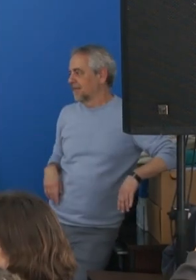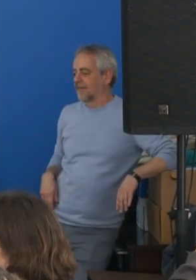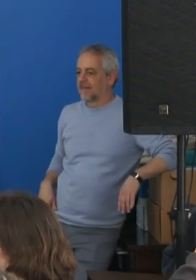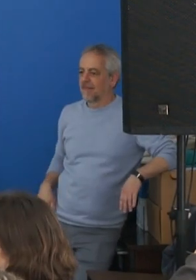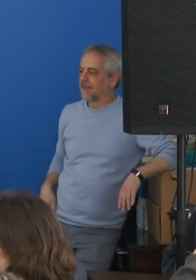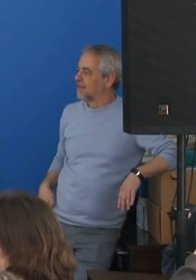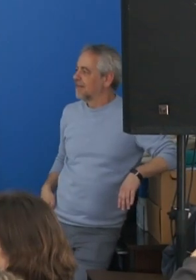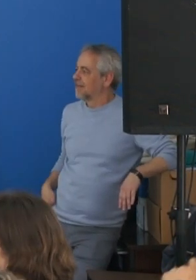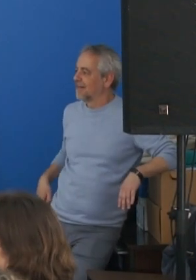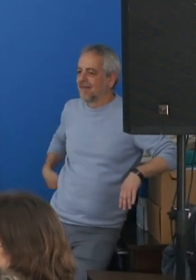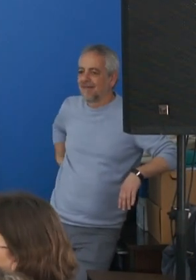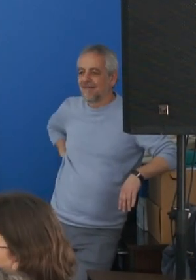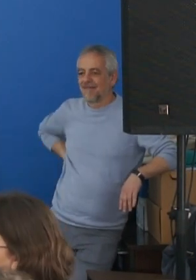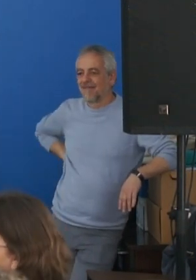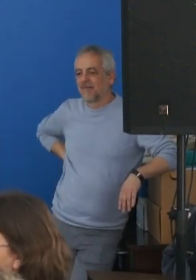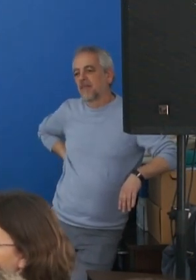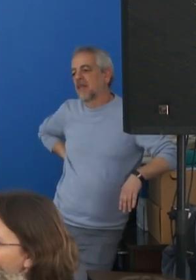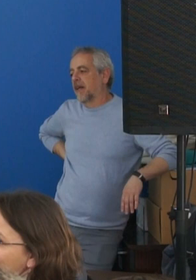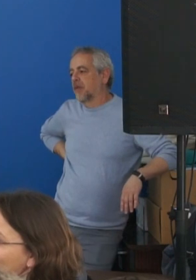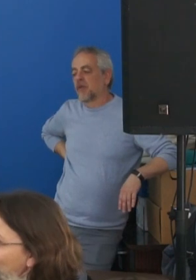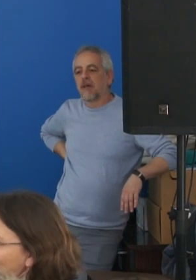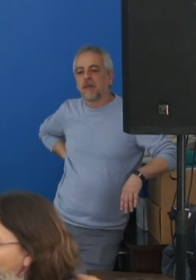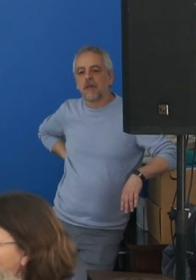Pues gracias a vosotros por vuestra...